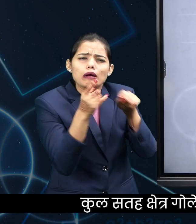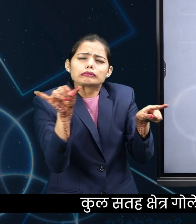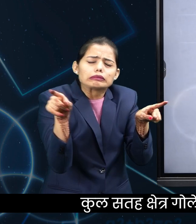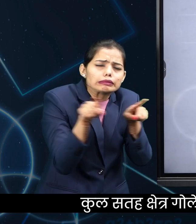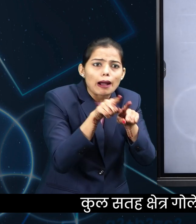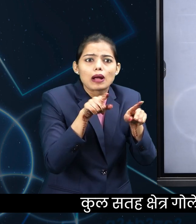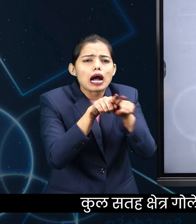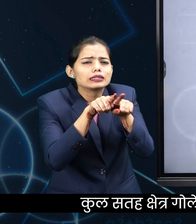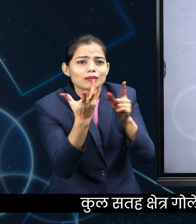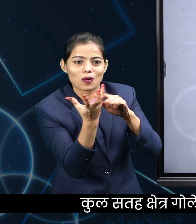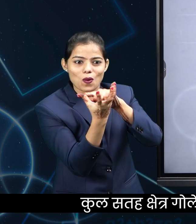सतह क्षेत्र है।